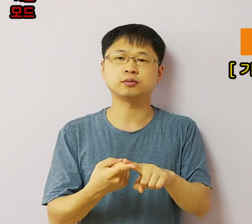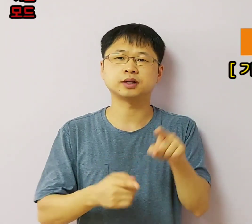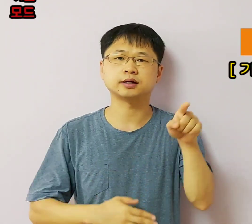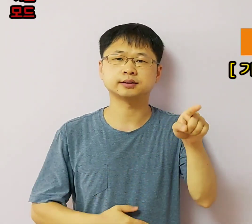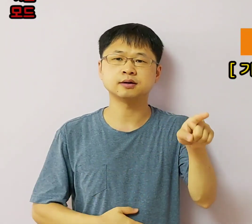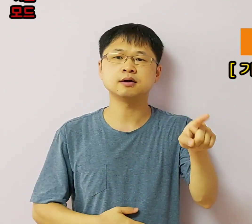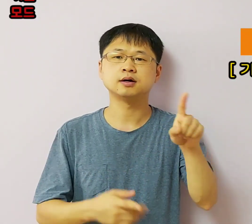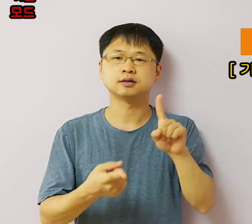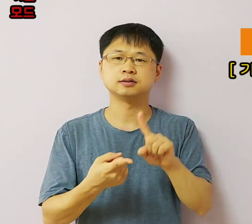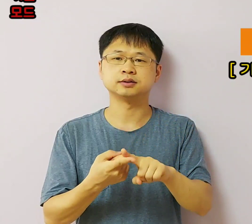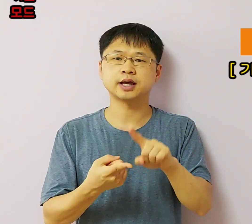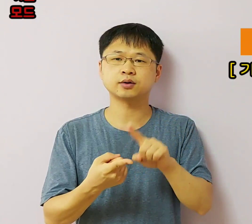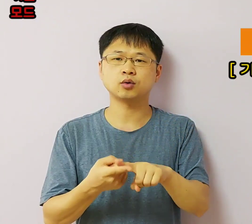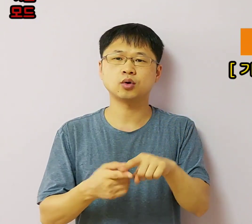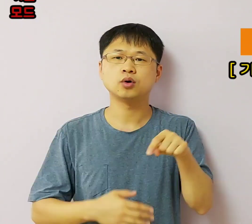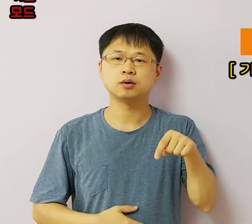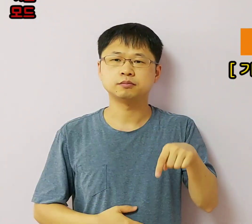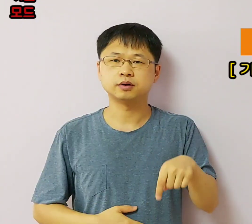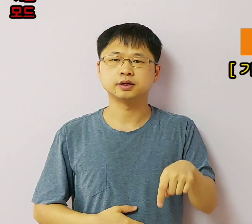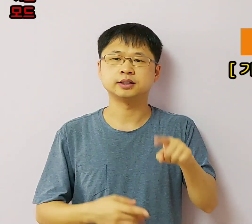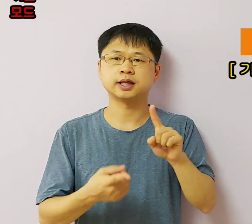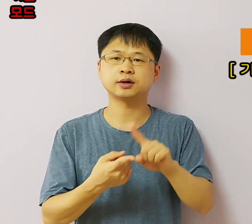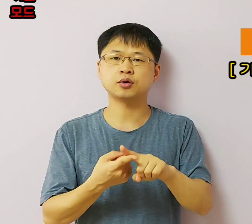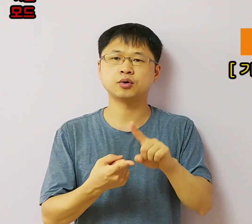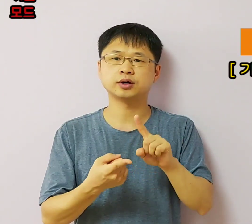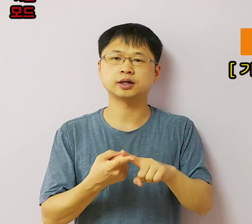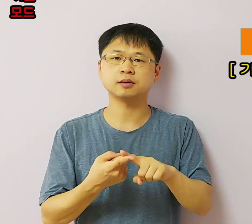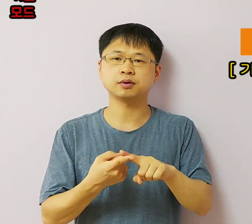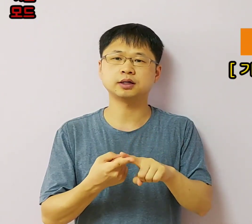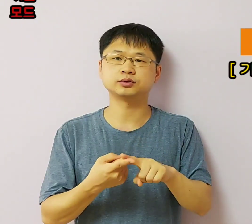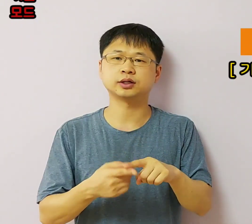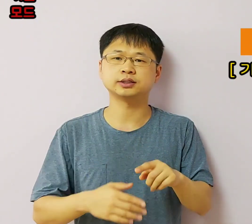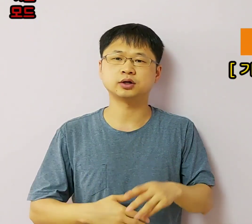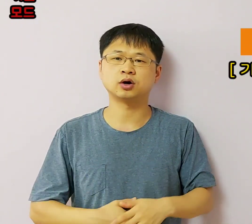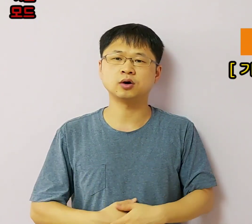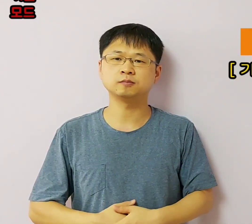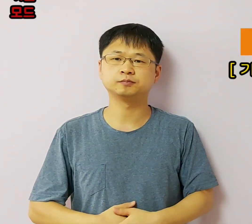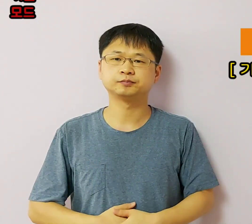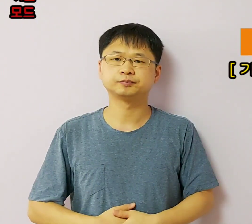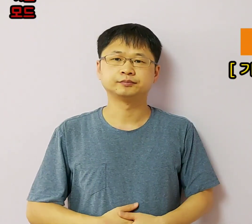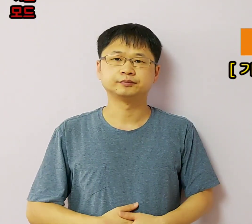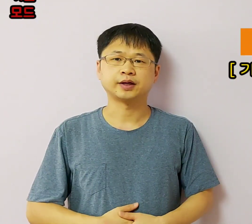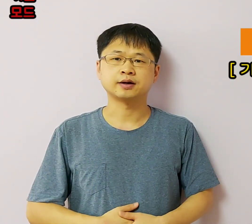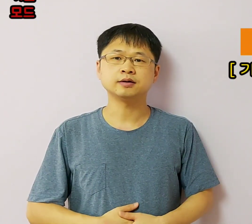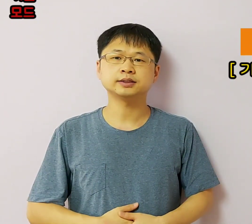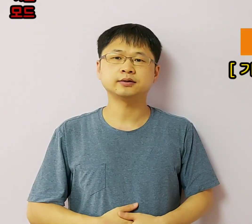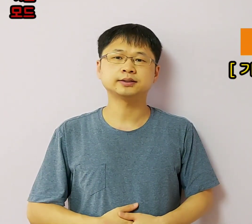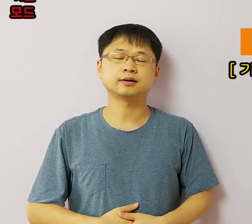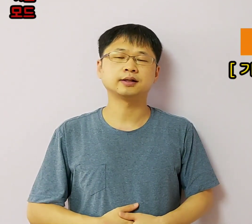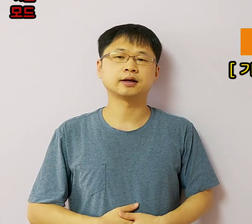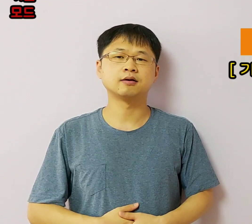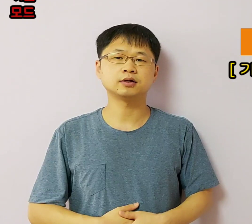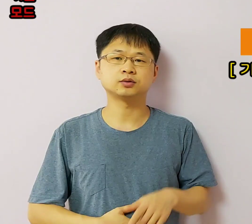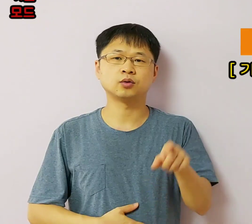대로입니다. 그래서 그대로, 이대로 이렇게 표현할 수 있겠죠. 네, 거기 서 있어 할 때